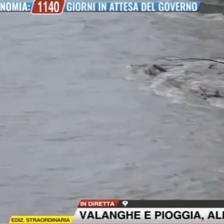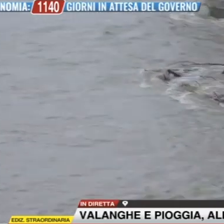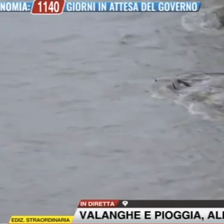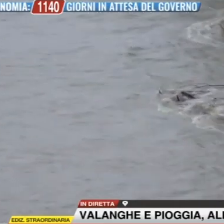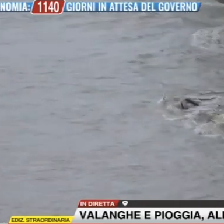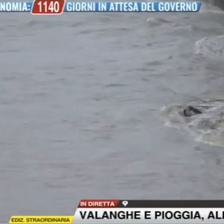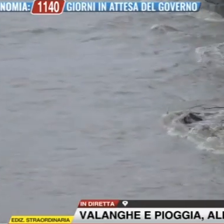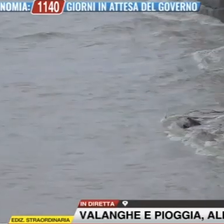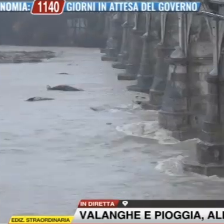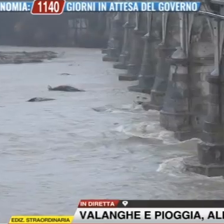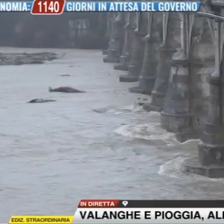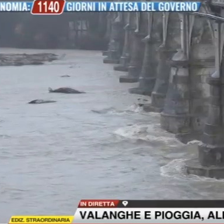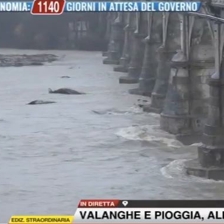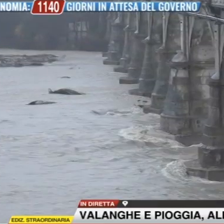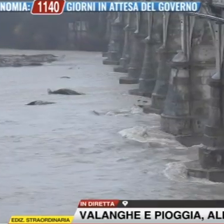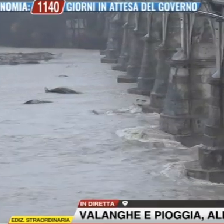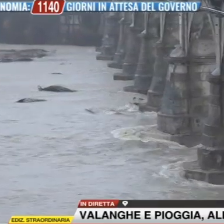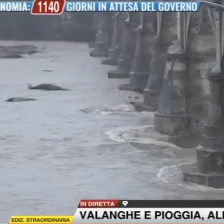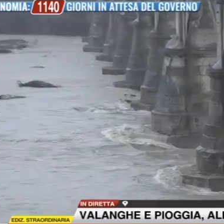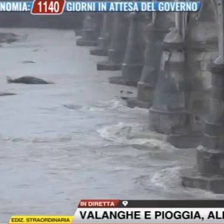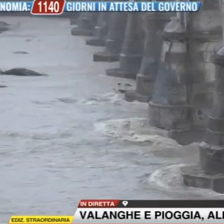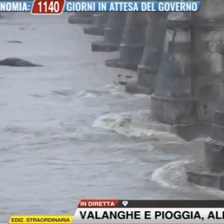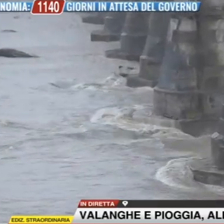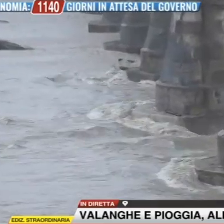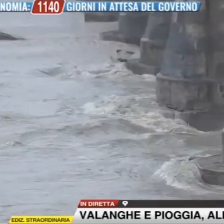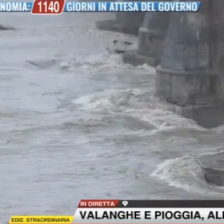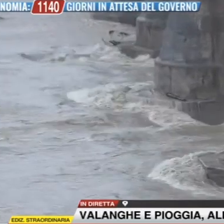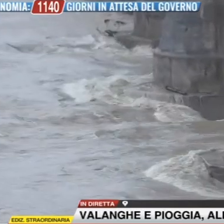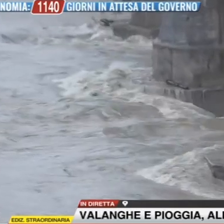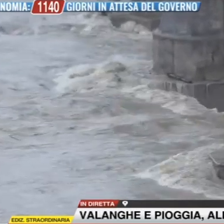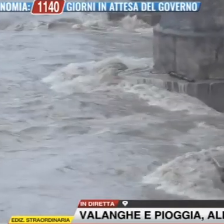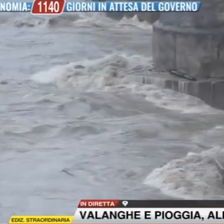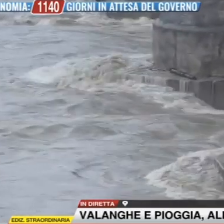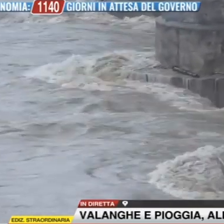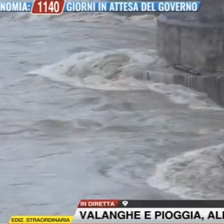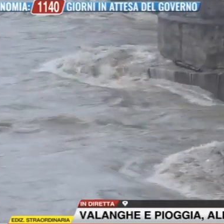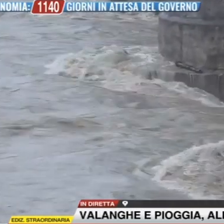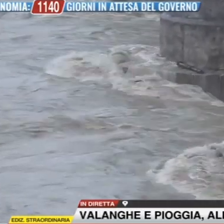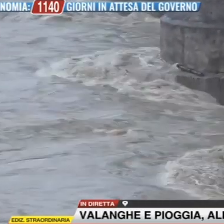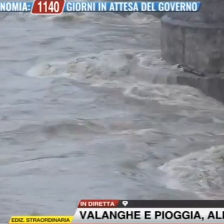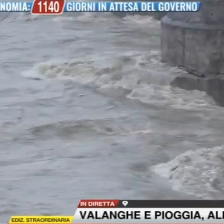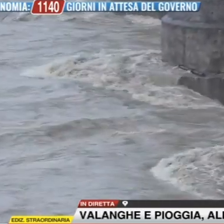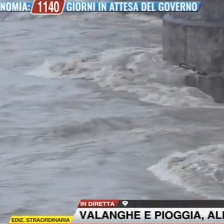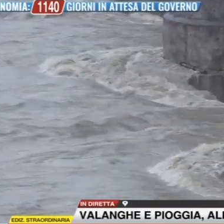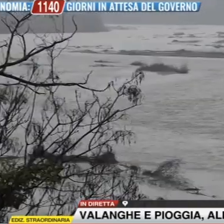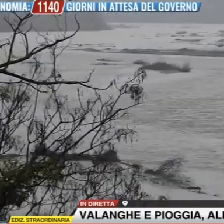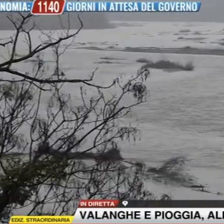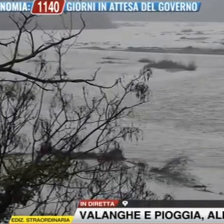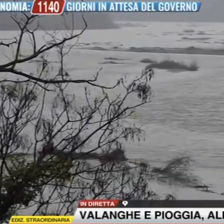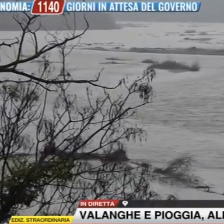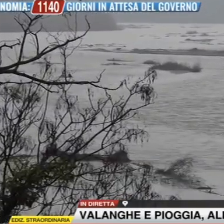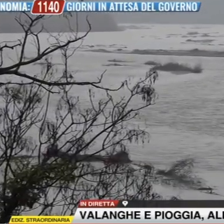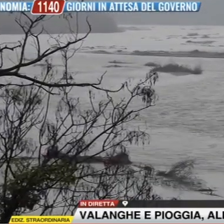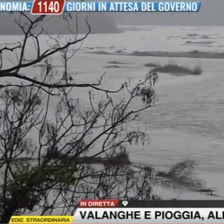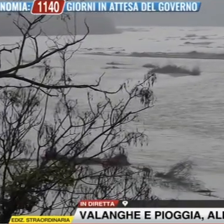noi abbiamo la capacità di trattenimento dell'acqua anche del territorio, del terreno, mentre adesso, man mano che passano le ore,